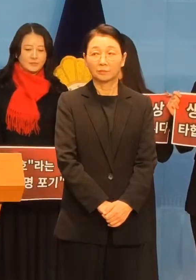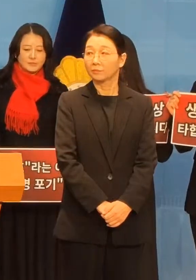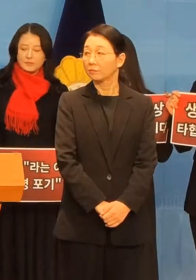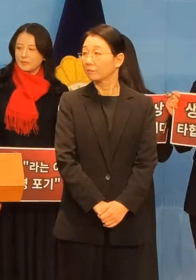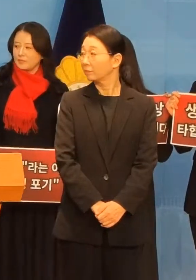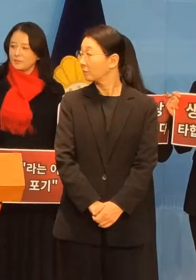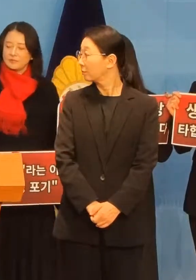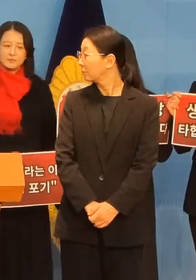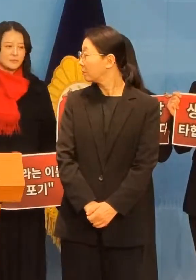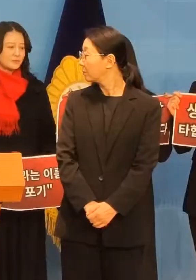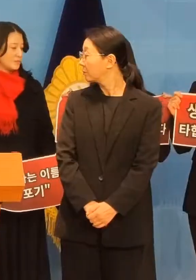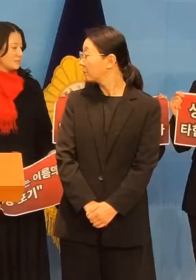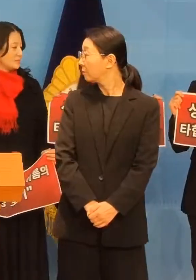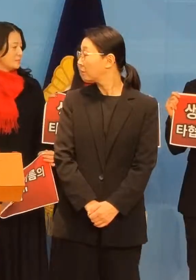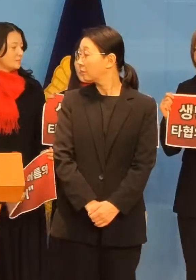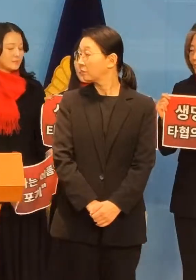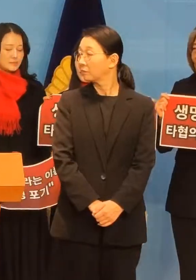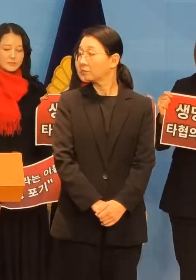묻히라고.